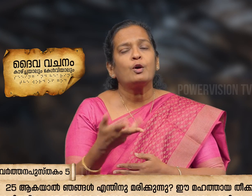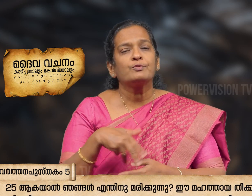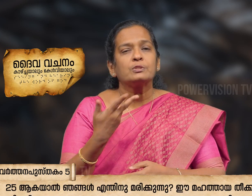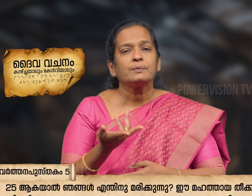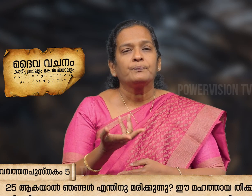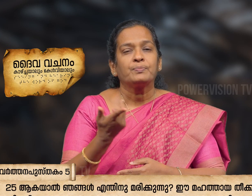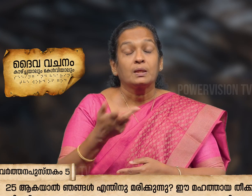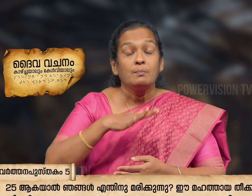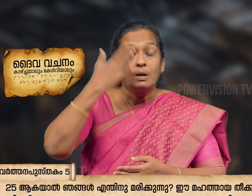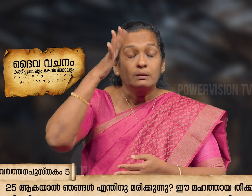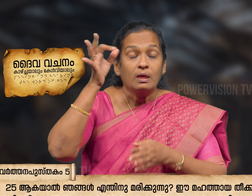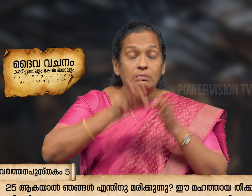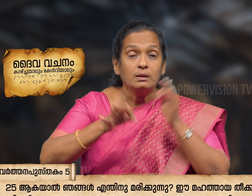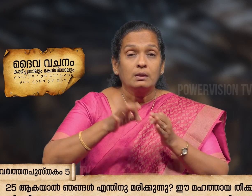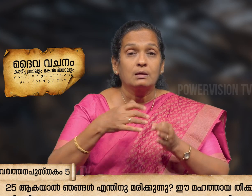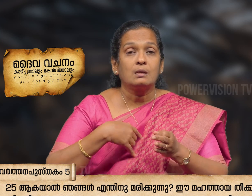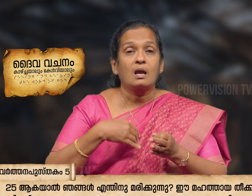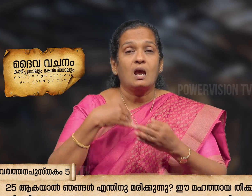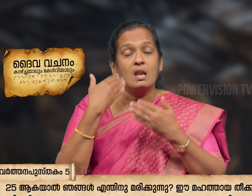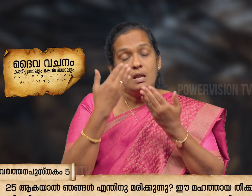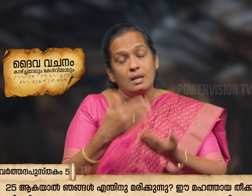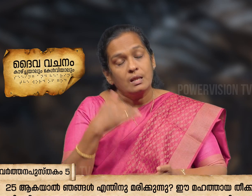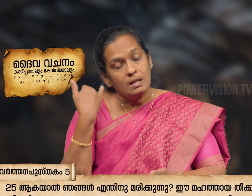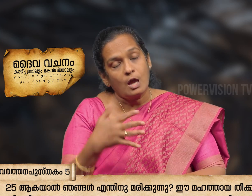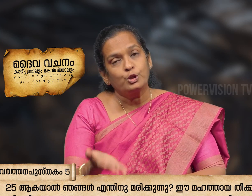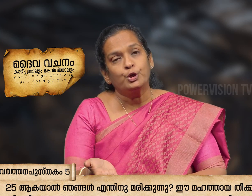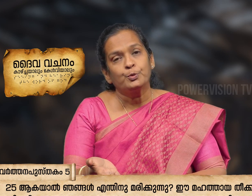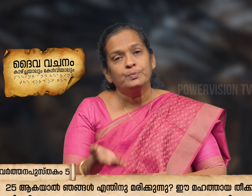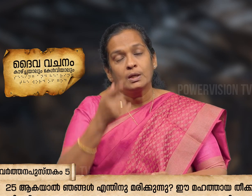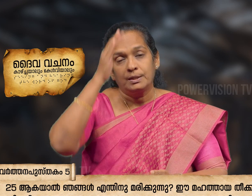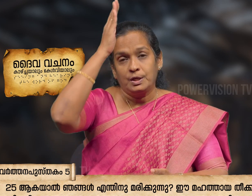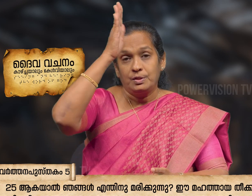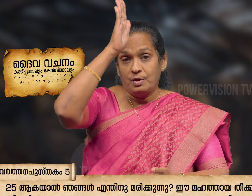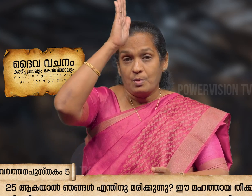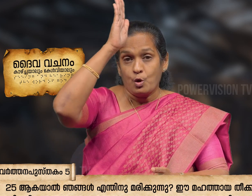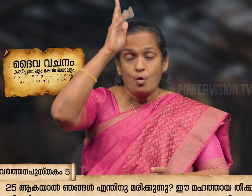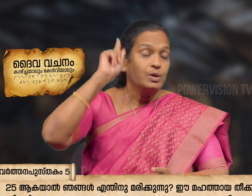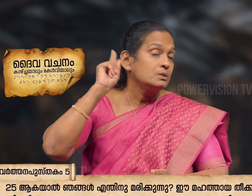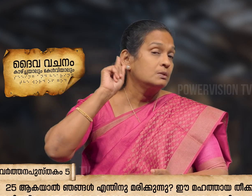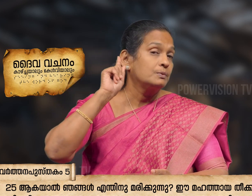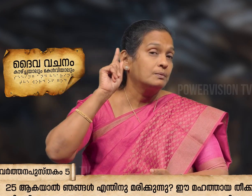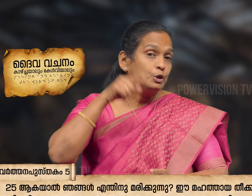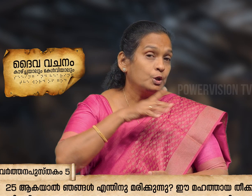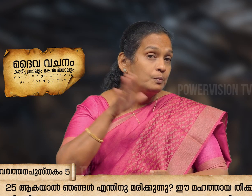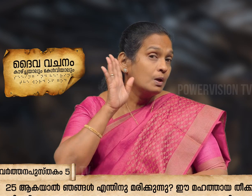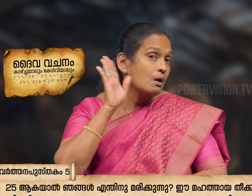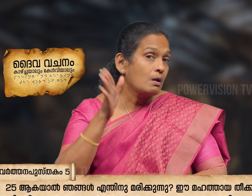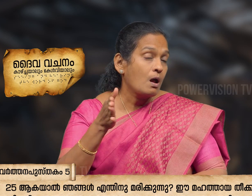ഈ മഹത്തായ തീയ്ക്ക് ഞങ്ങൾ ഇരയായിത്തീരും. ഞങ്ങളുടെ ദൈവമായ യഹോവയുടെ ശബ്ദം ഇനിയും കേട്ടാൽ